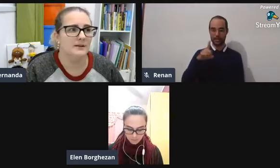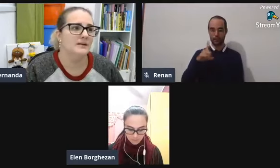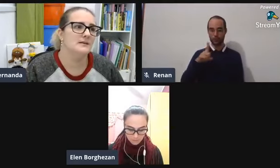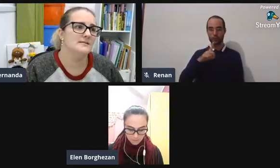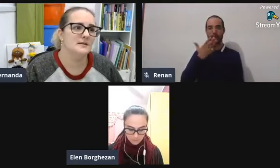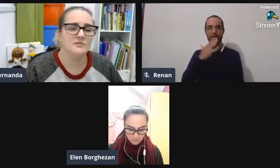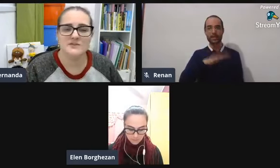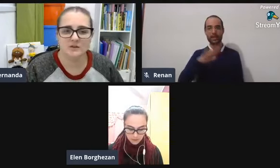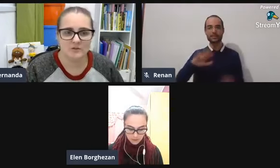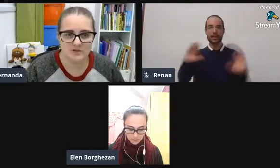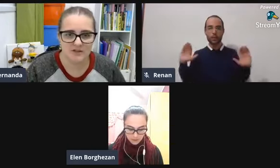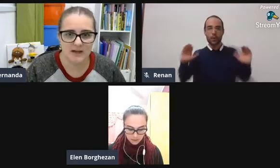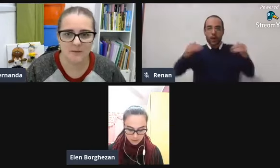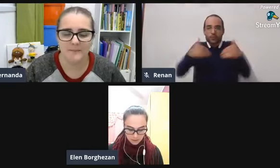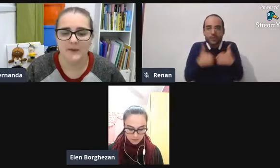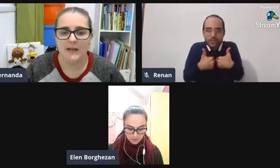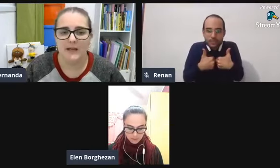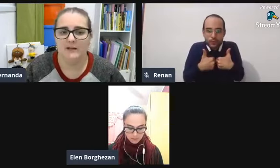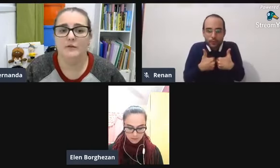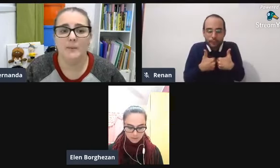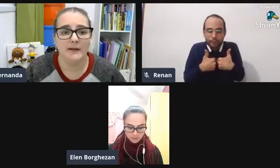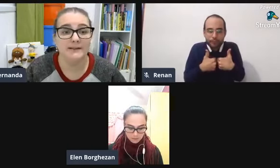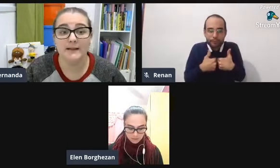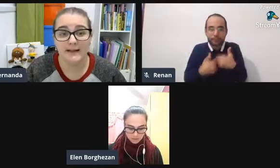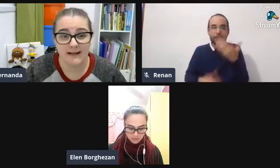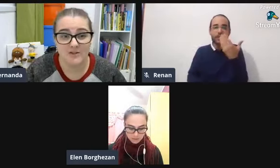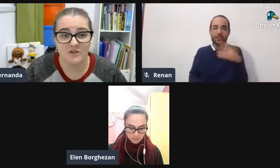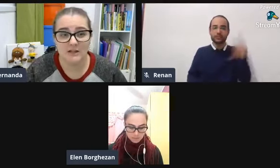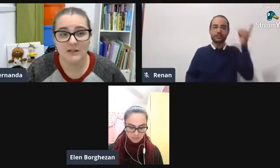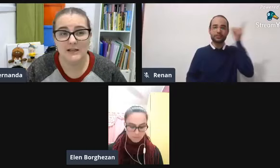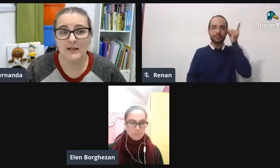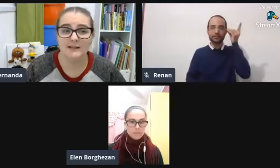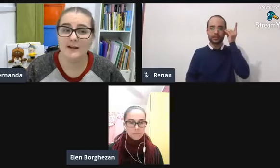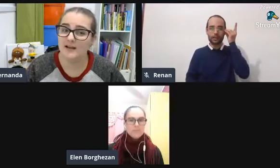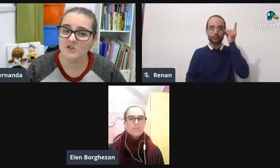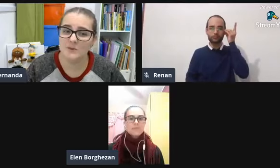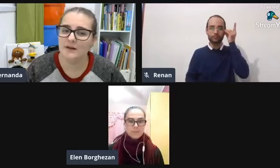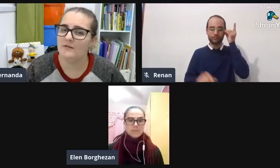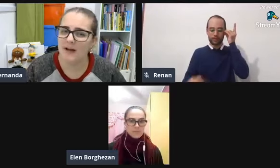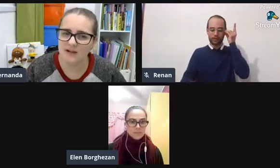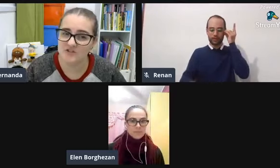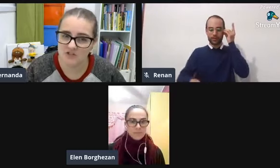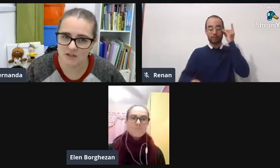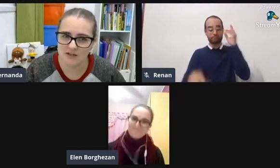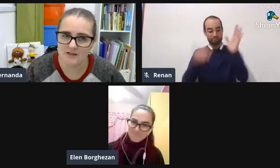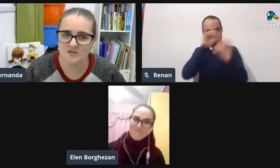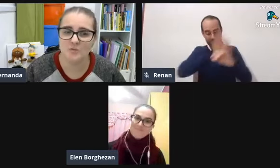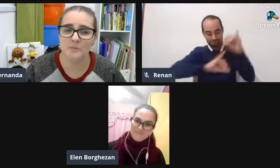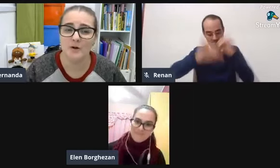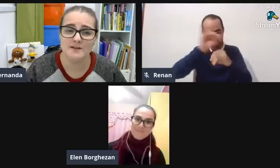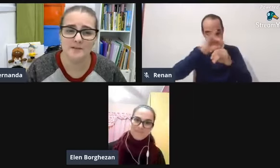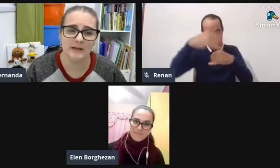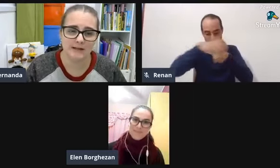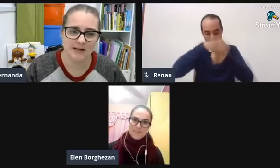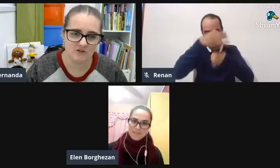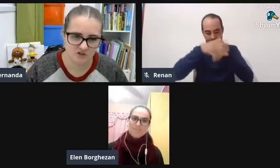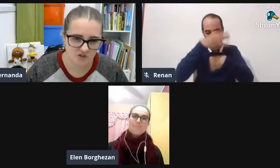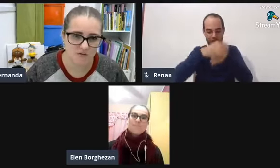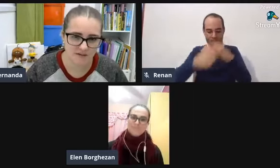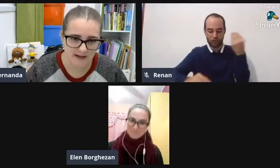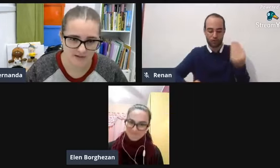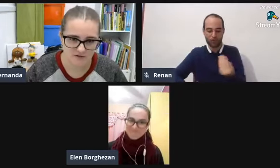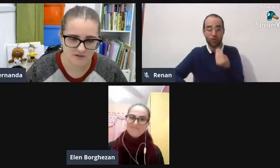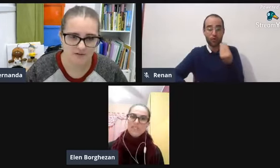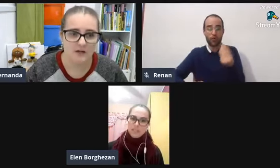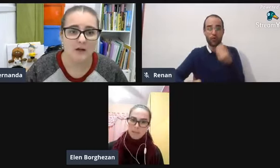eu tenho uma criança com síndrome de Down, eu vou para a internet e a internet me dá várias dicas de possibilidades